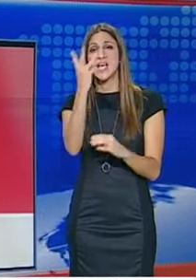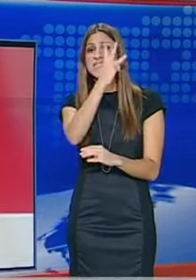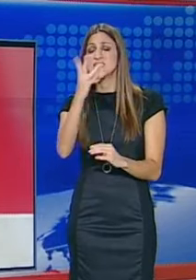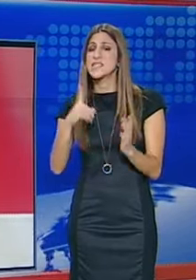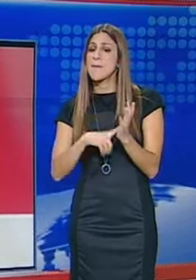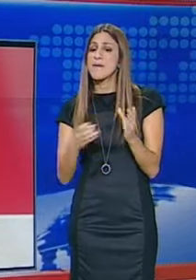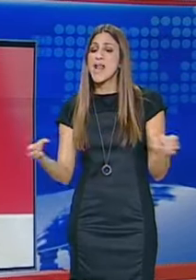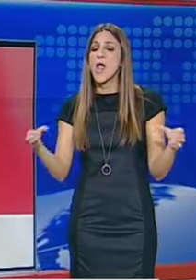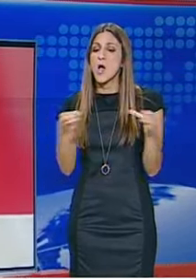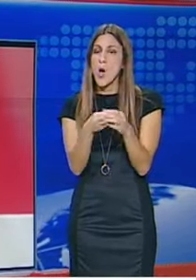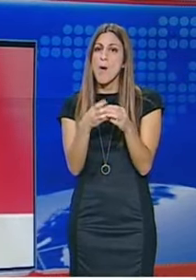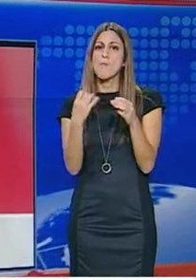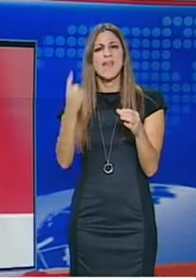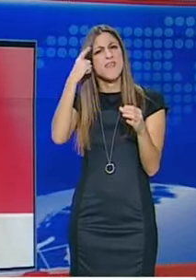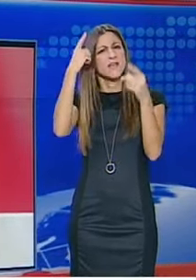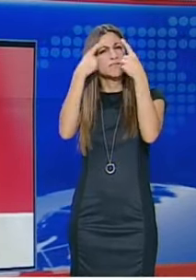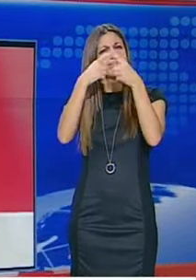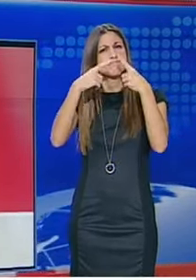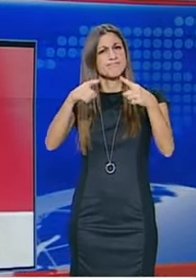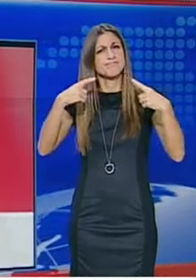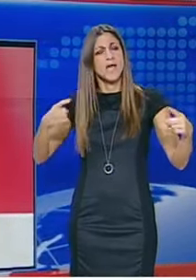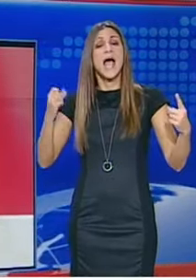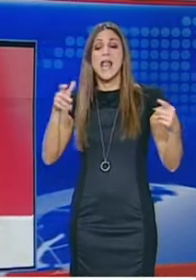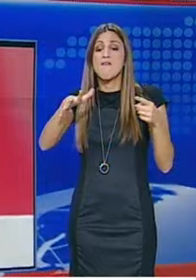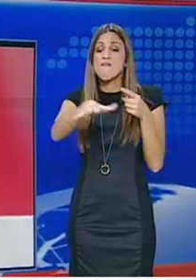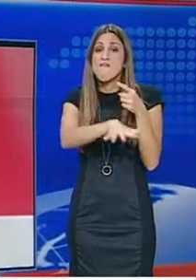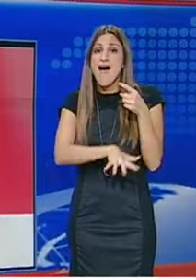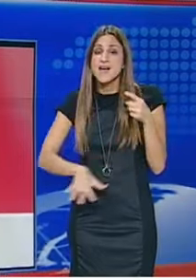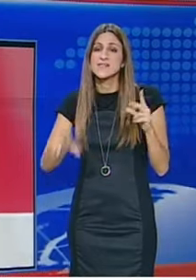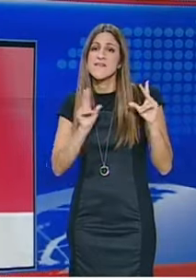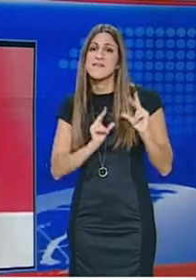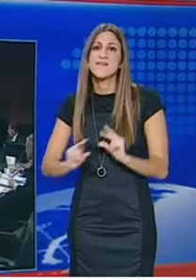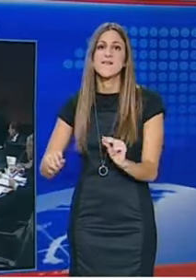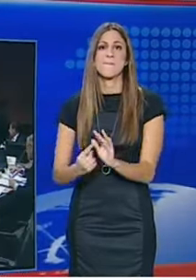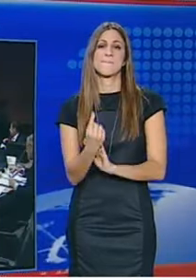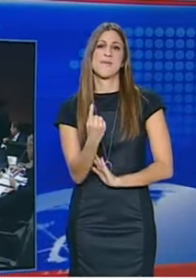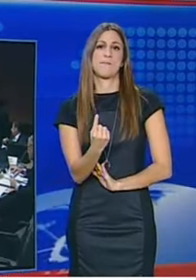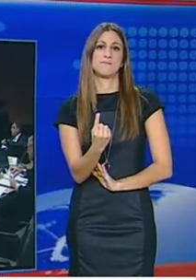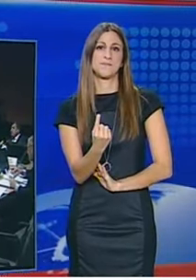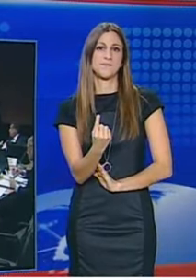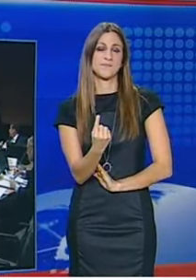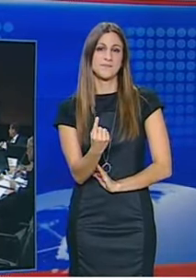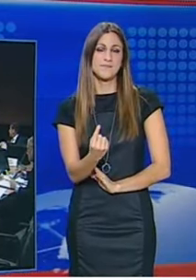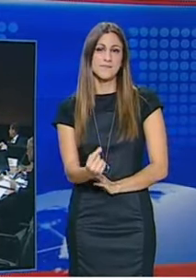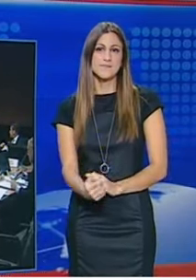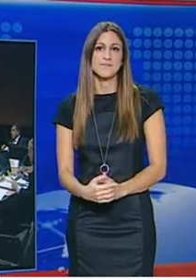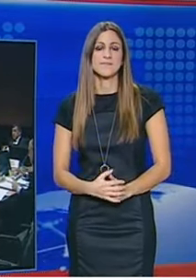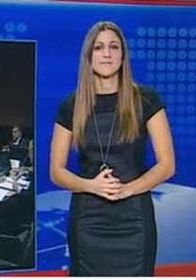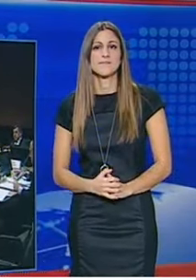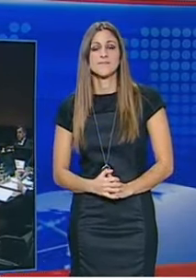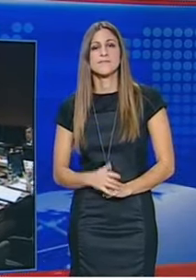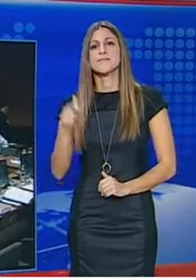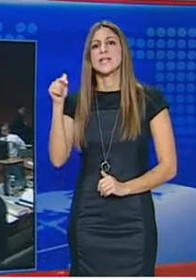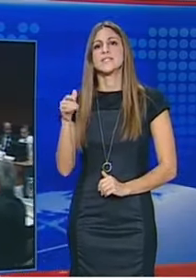πλουραλιστικός αλλά ενιαίος δεν θα είναι πολλά κόμματα στη συσκευασία του ενός τόνισε σστο τραπέζι του eurogroup θα τεθεί σήμερα το